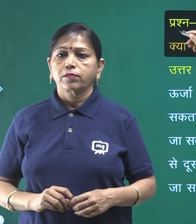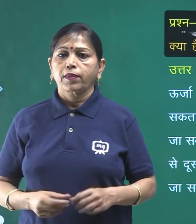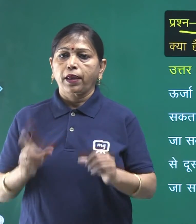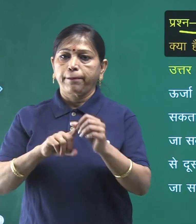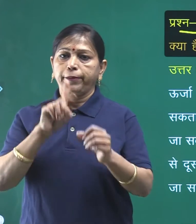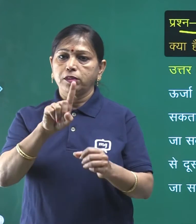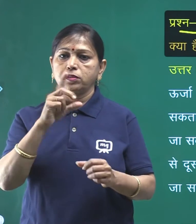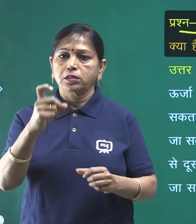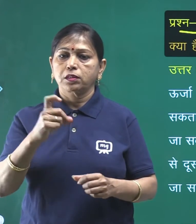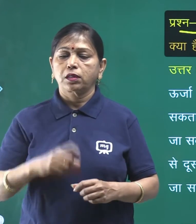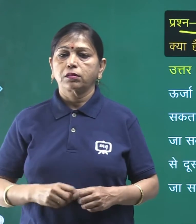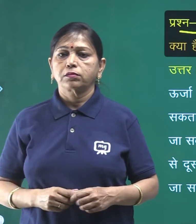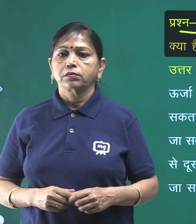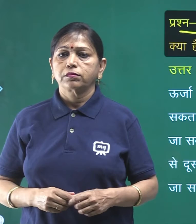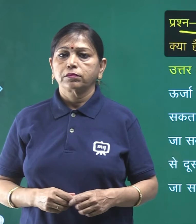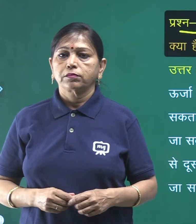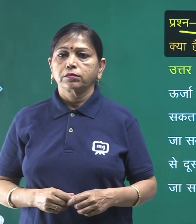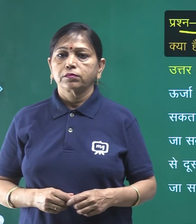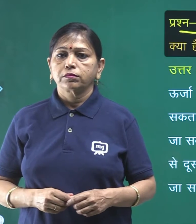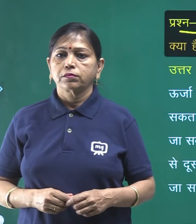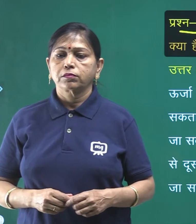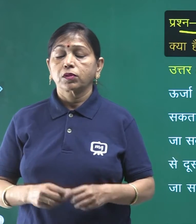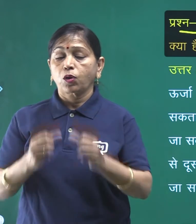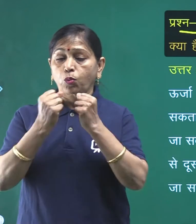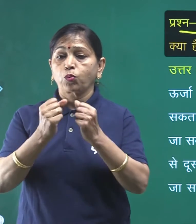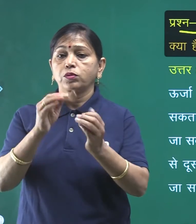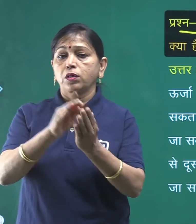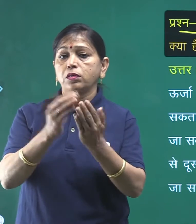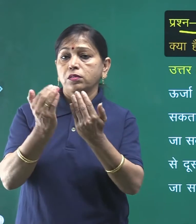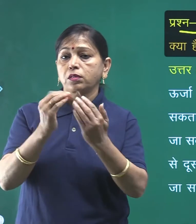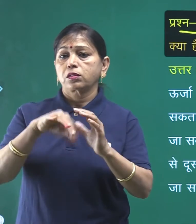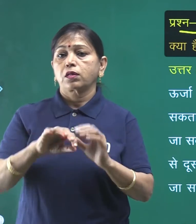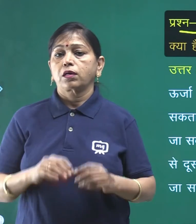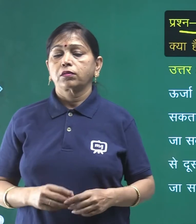प्रश्न 17, ऊर्जा संरक्षण का